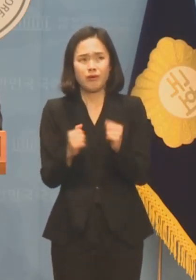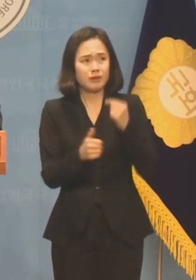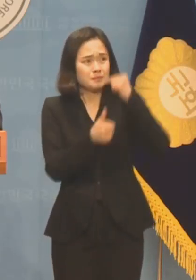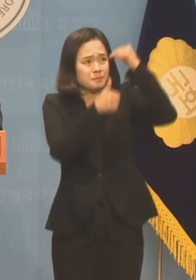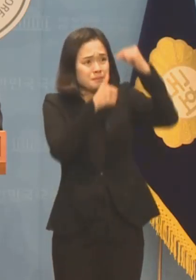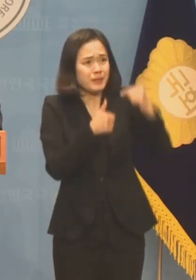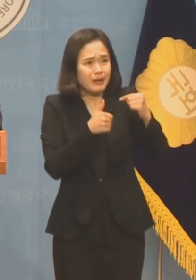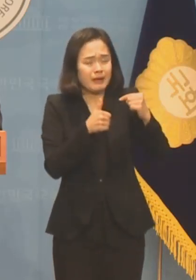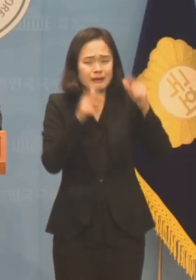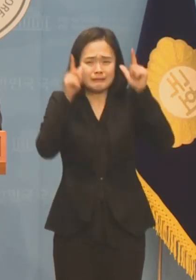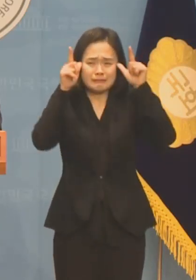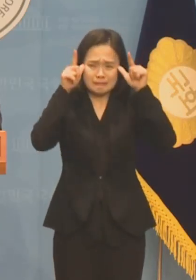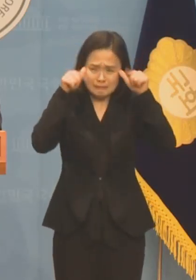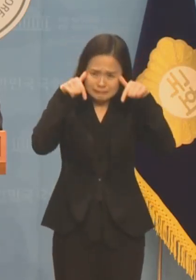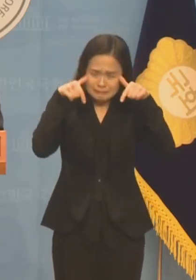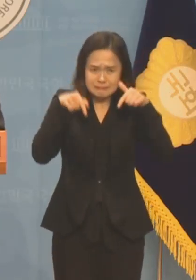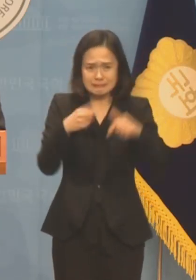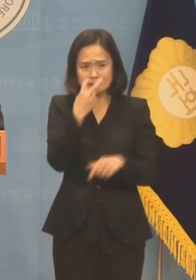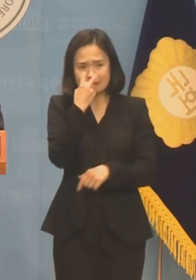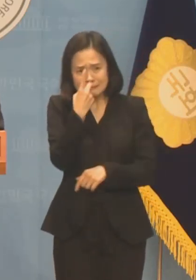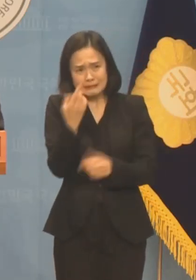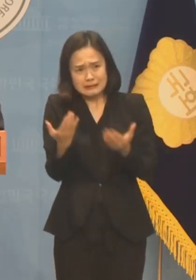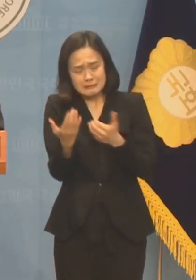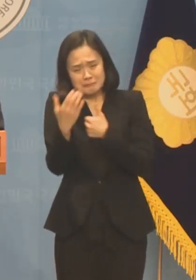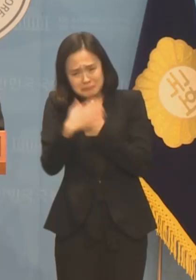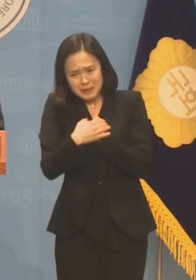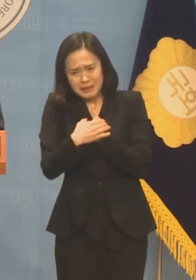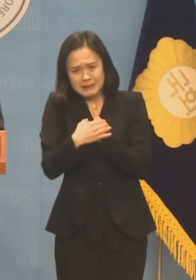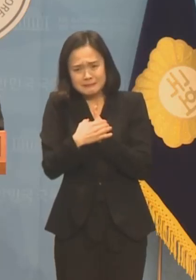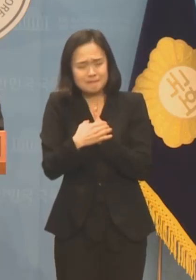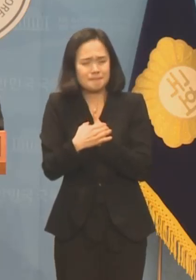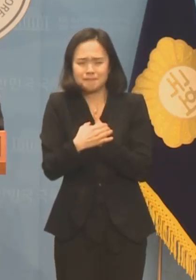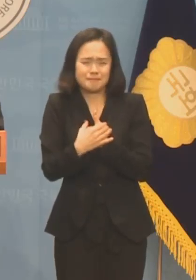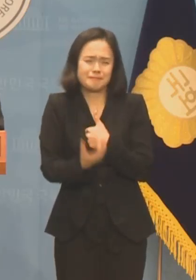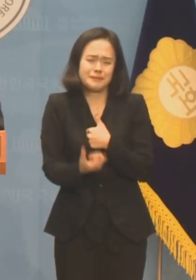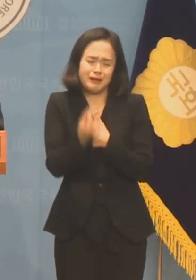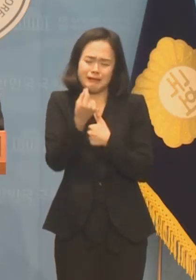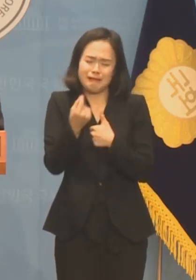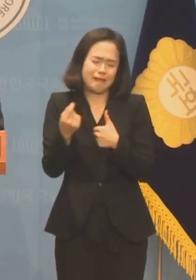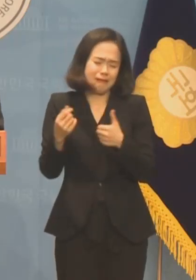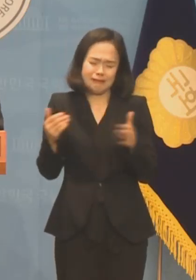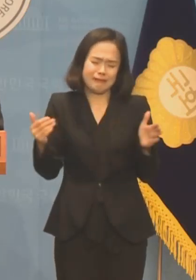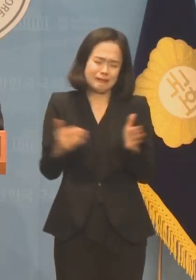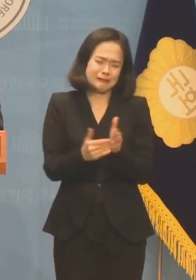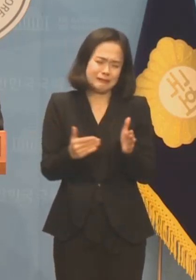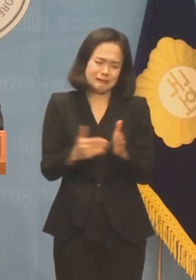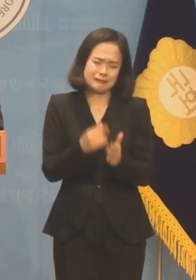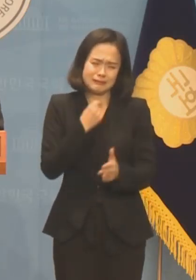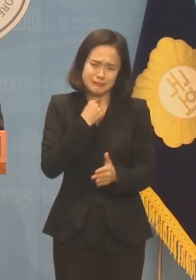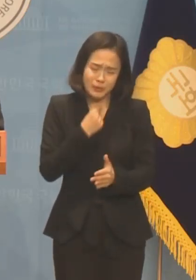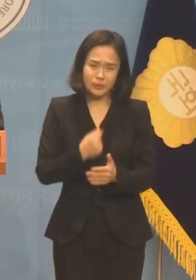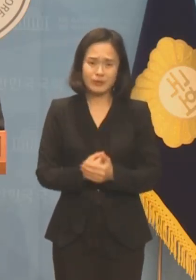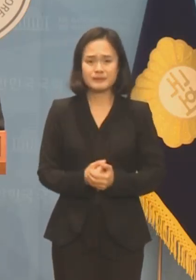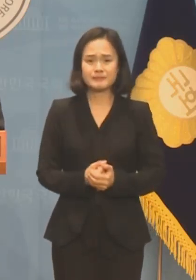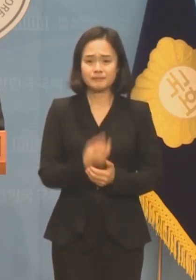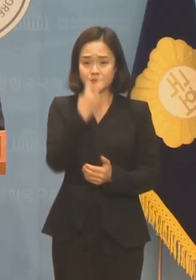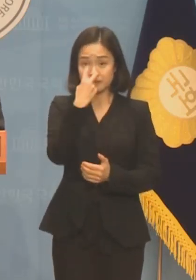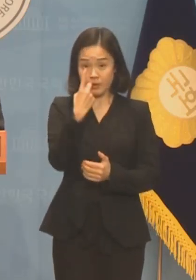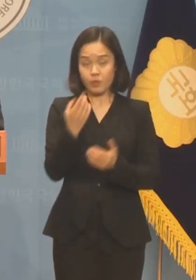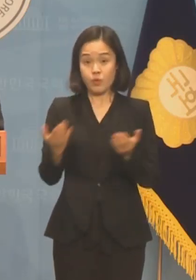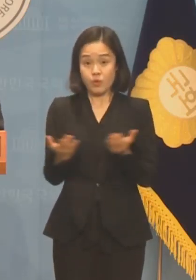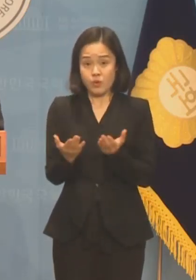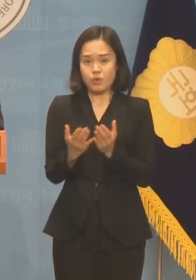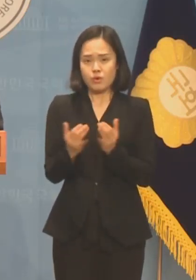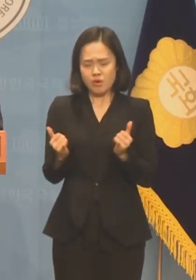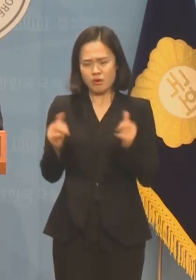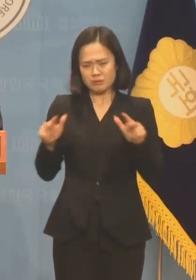있습니다. 상황이 빨리 종료되기를 바라는 마음입니다. 그동안 명예와 자부심으로 지켜온 경호처를